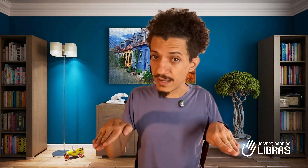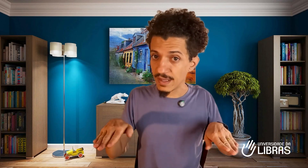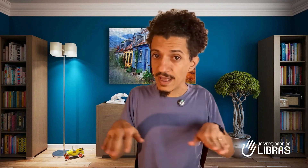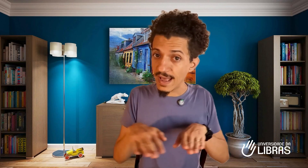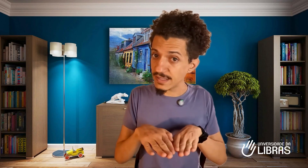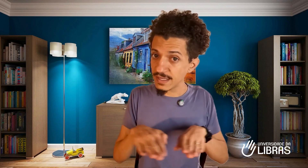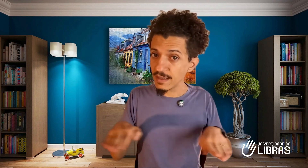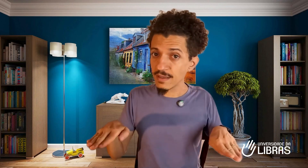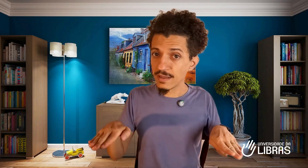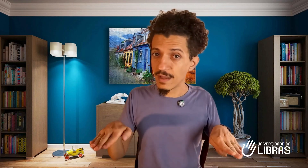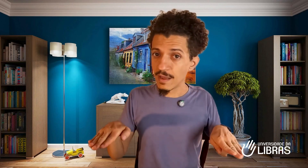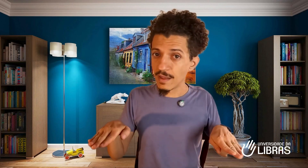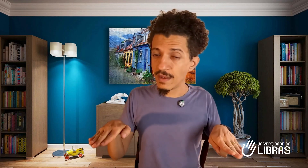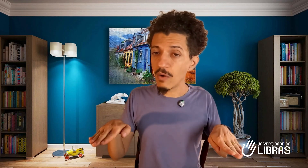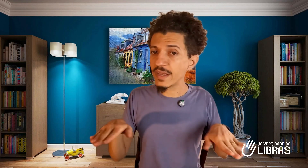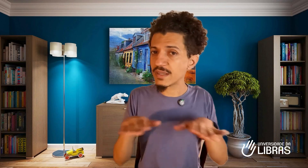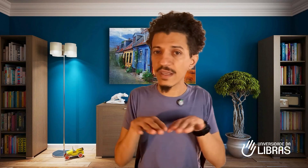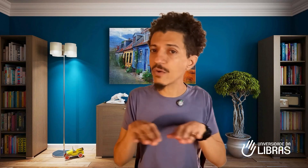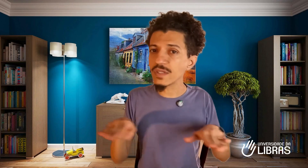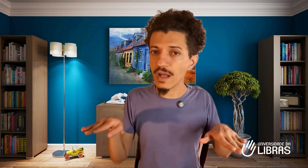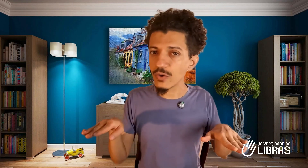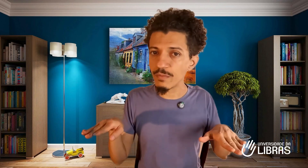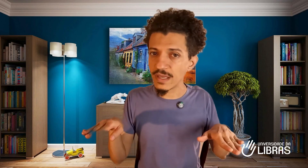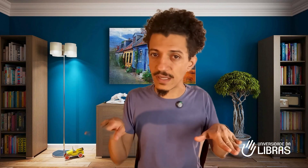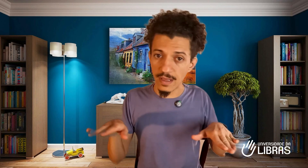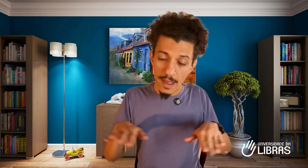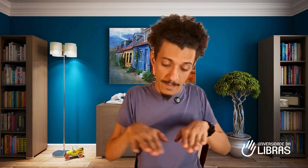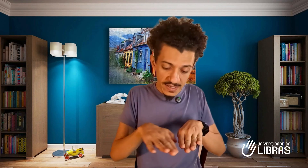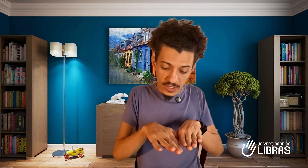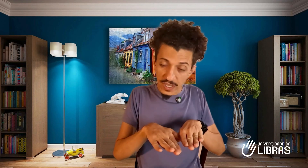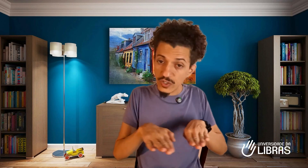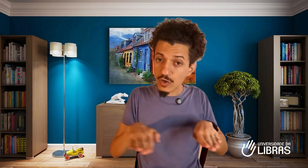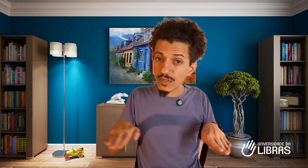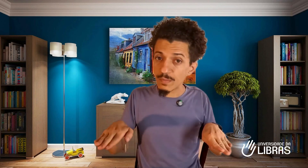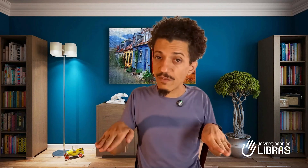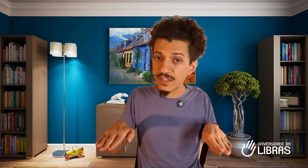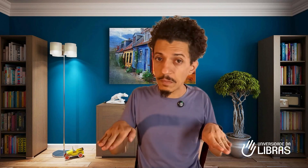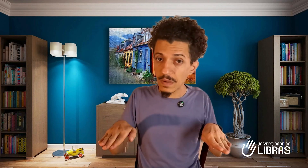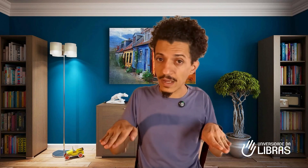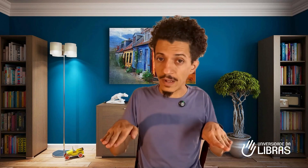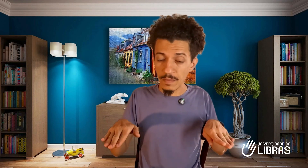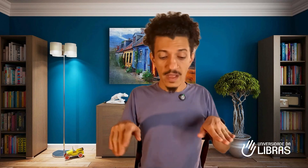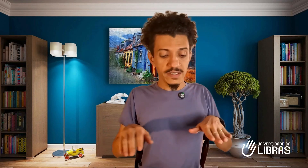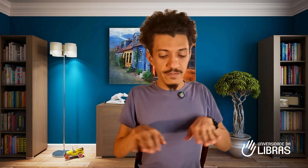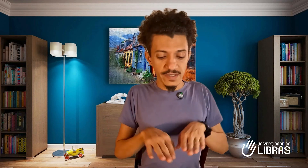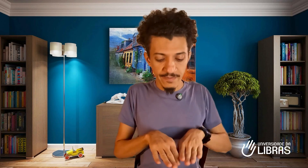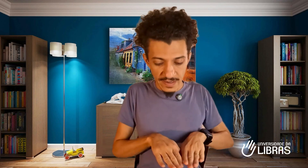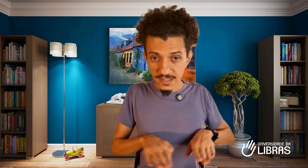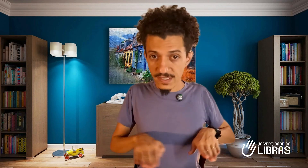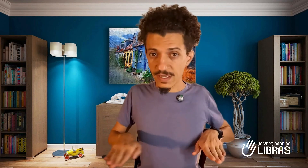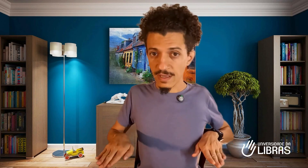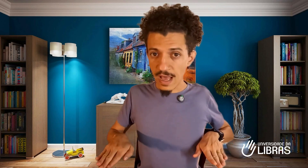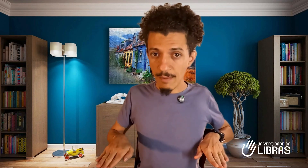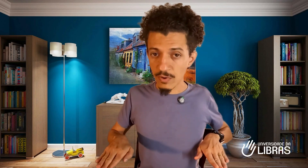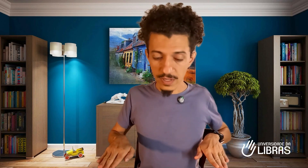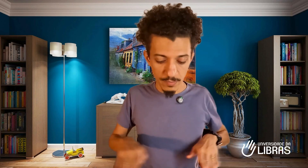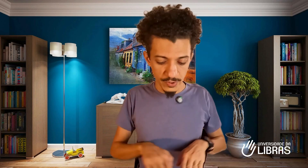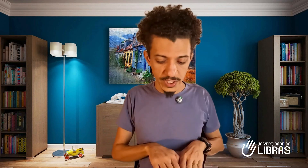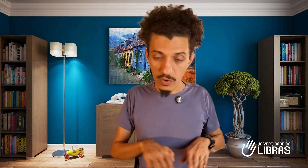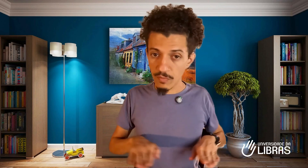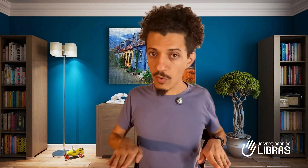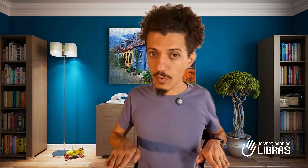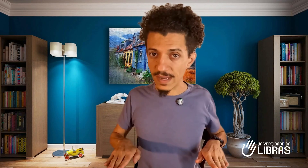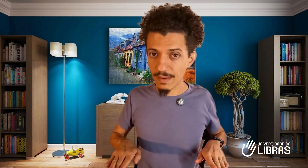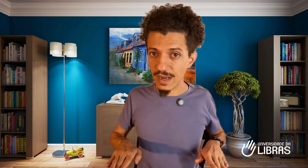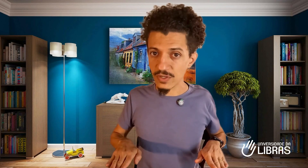mesa, é assim. Não que isso aqui é o sinal de mesa, mas isso aqui indica uma superfície plana. Se você faz assim, apontando para o